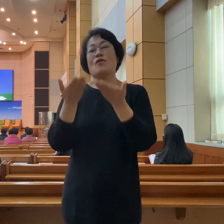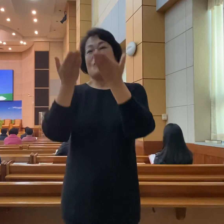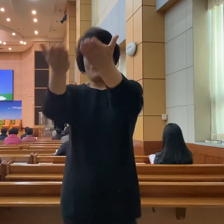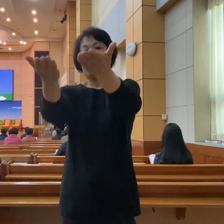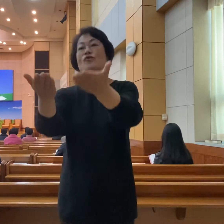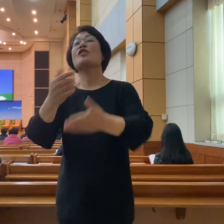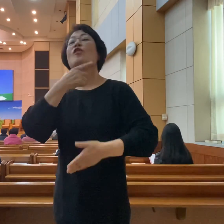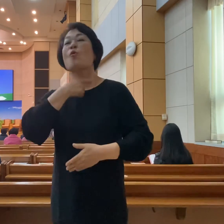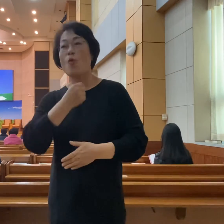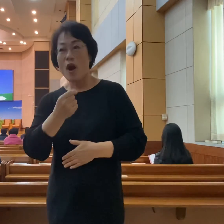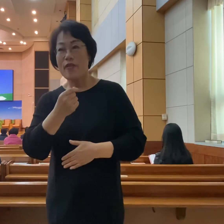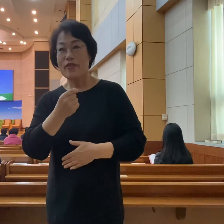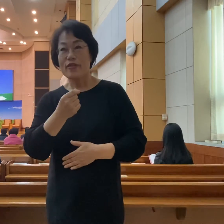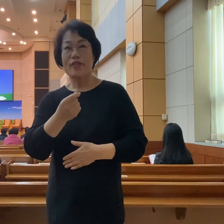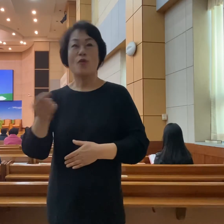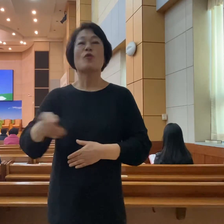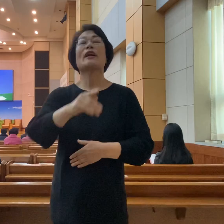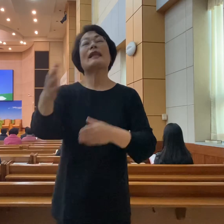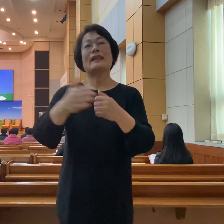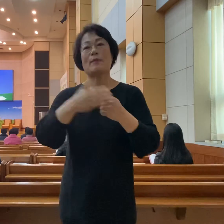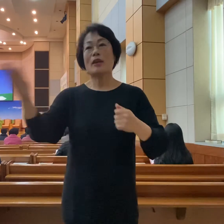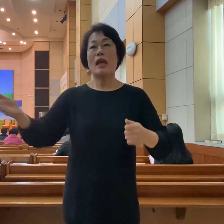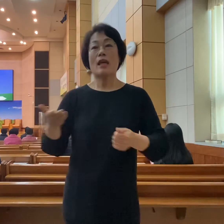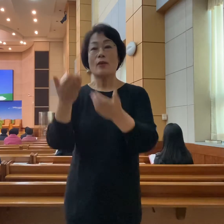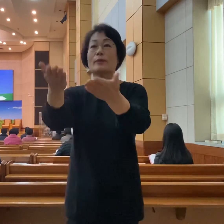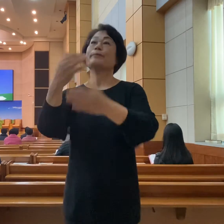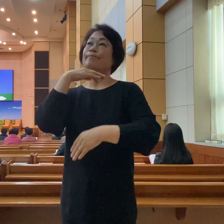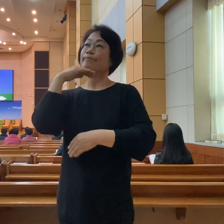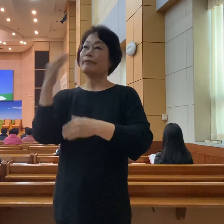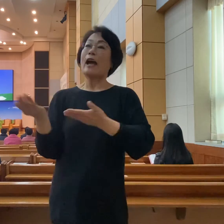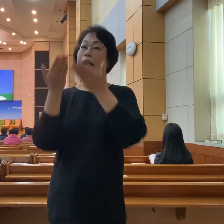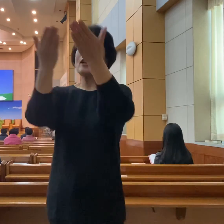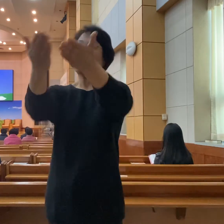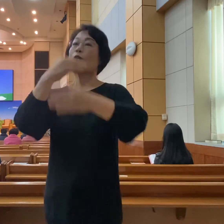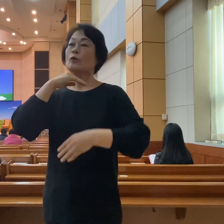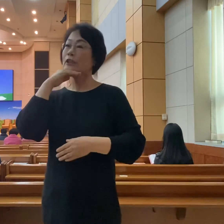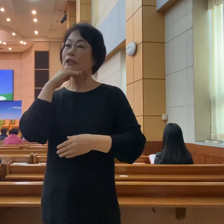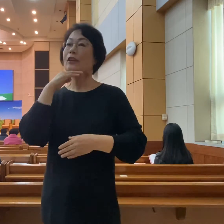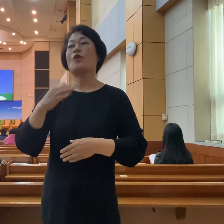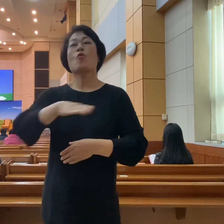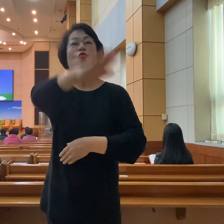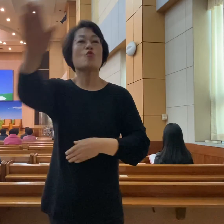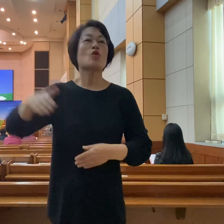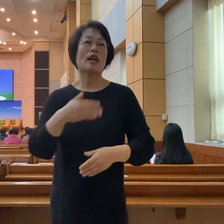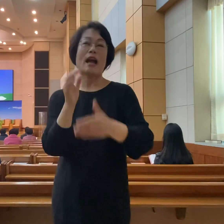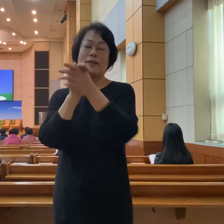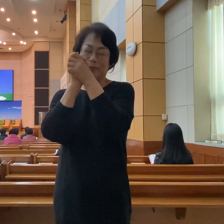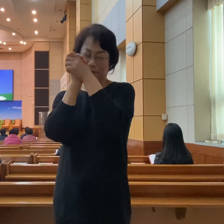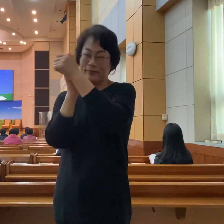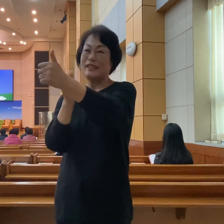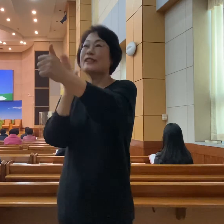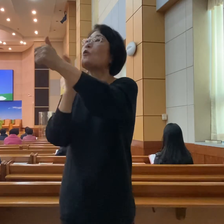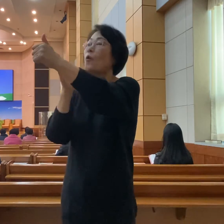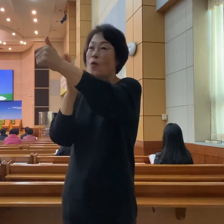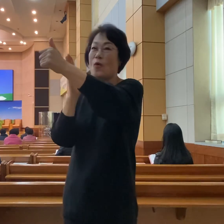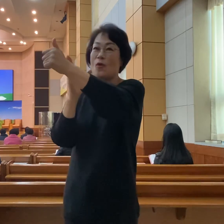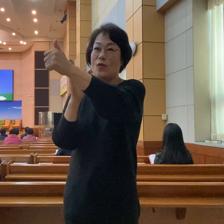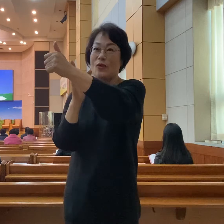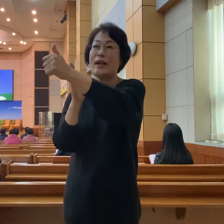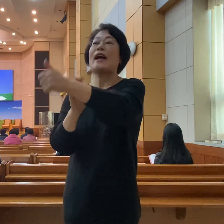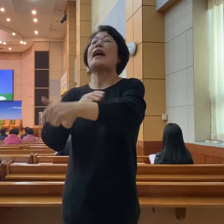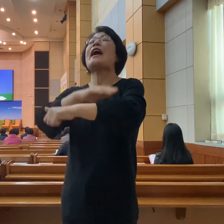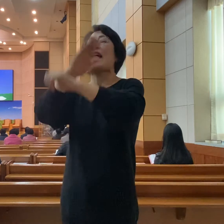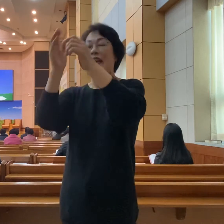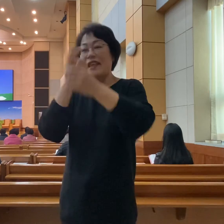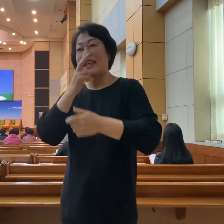자기 자녀가 살아가는데 어려움을 만나게 되고 힘든 일을 만나게 되고 그런 가운데 도와달라고